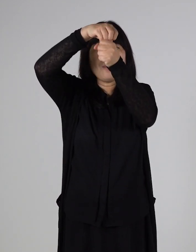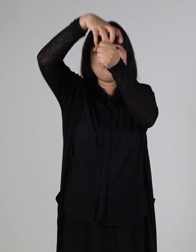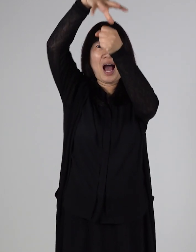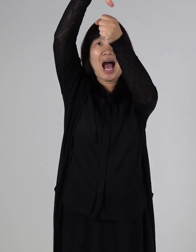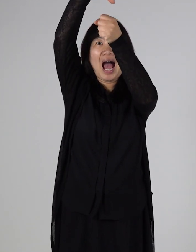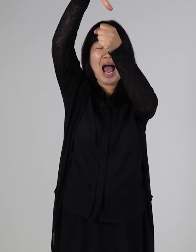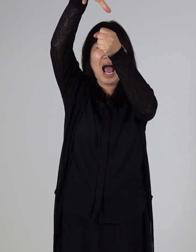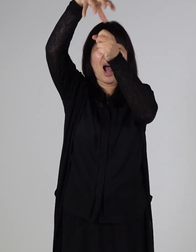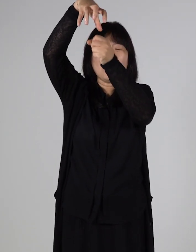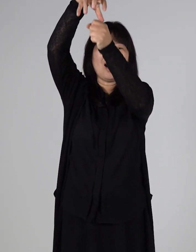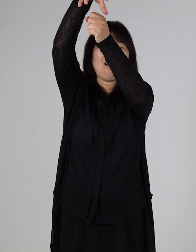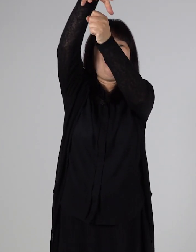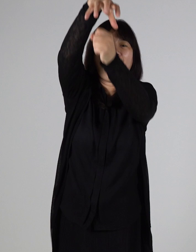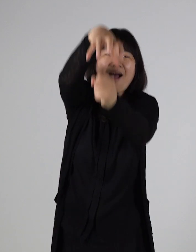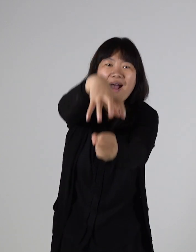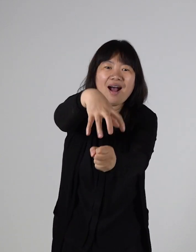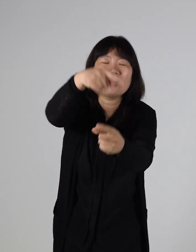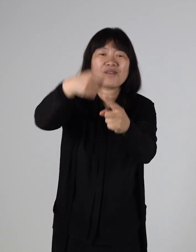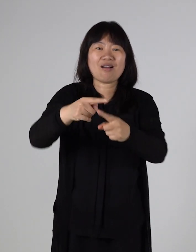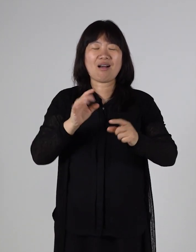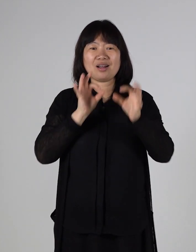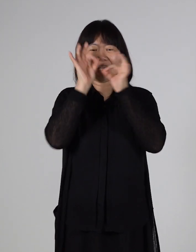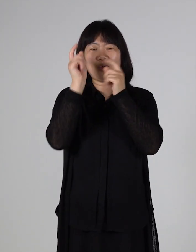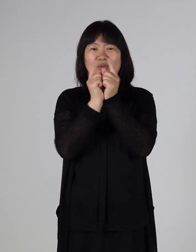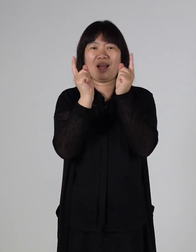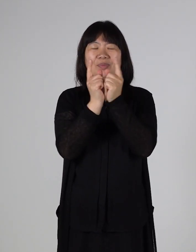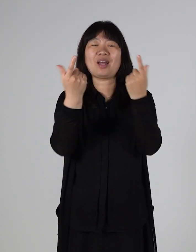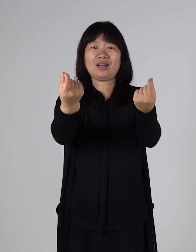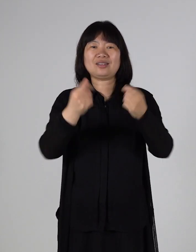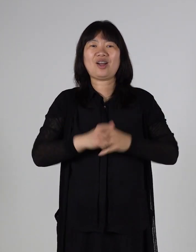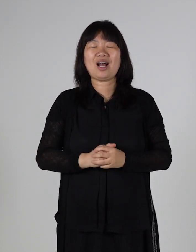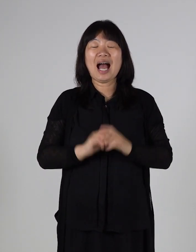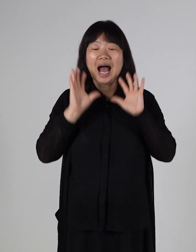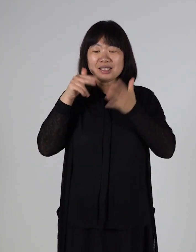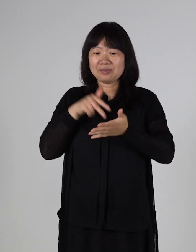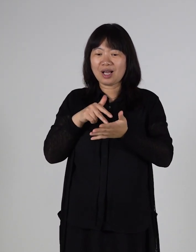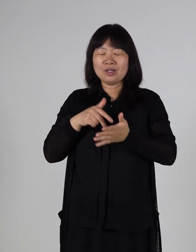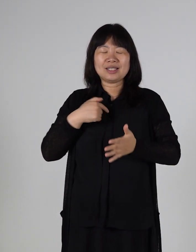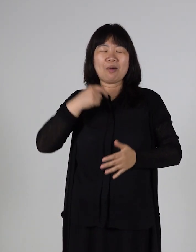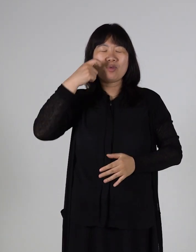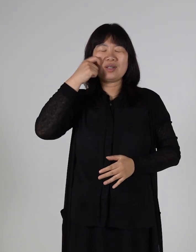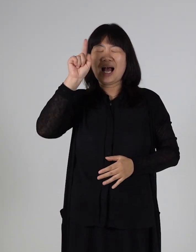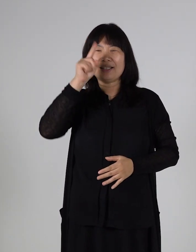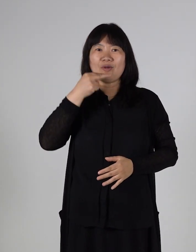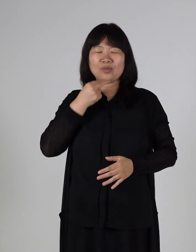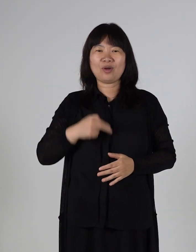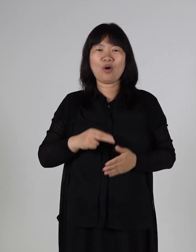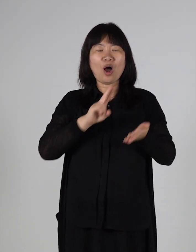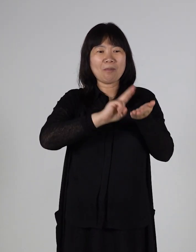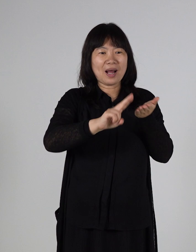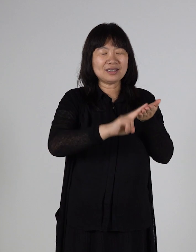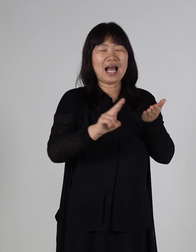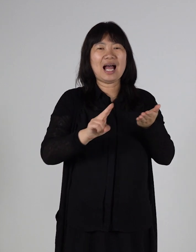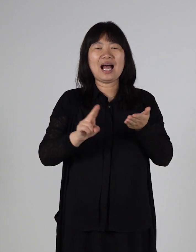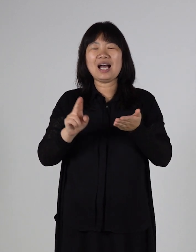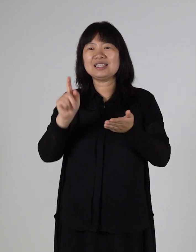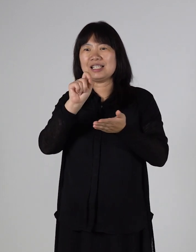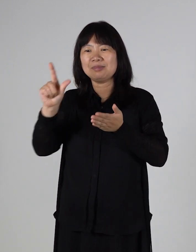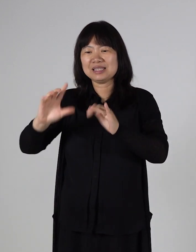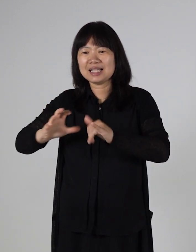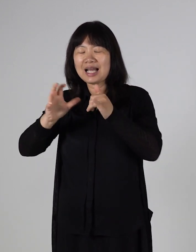우산 잡고 뛰어내리다가 사고를 겪고 그러잖아요. 이 애들이 이게 몰라요, 잘.